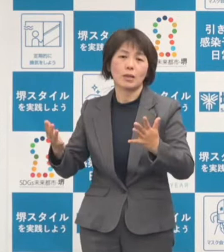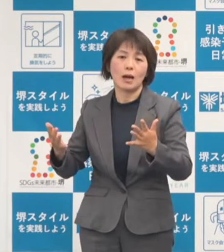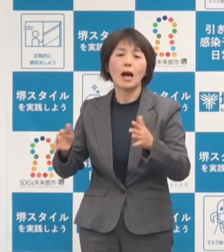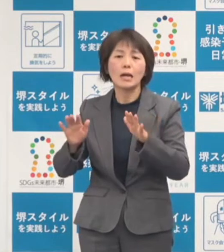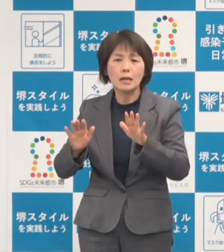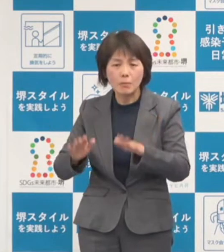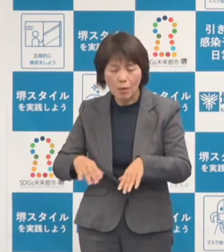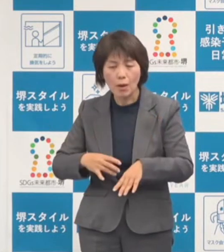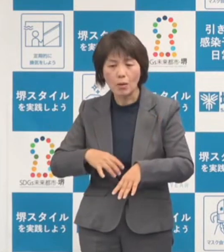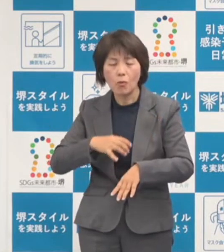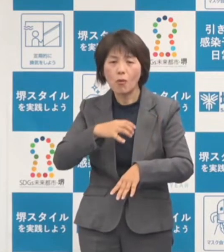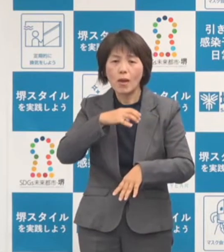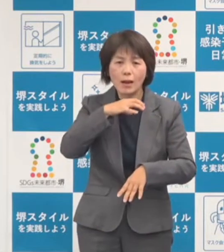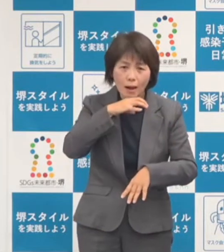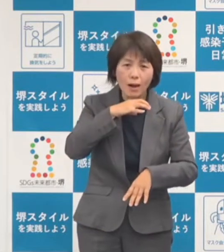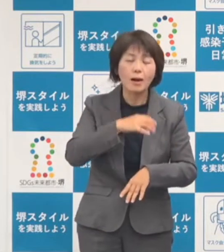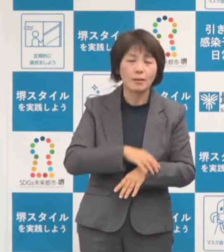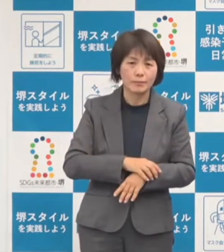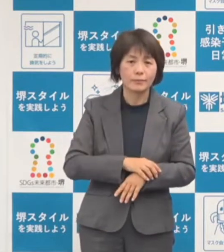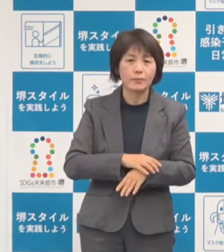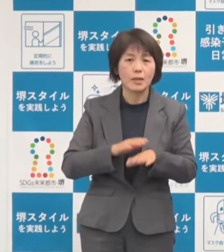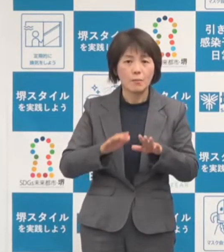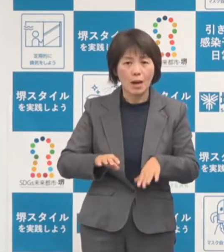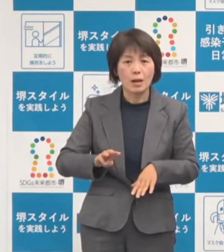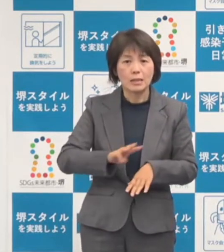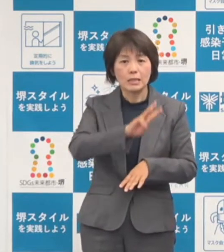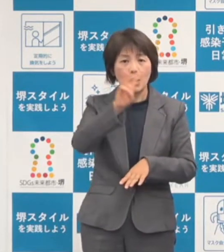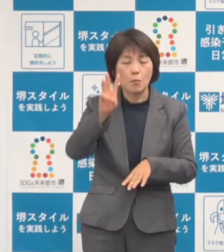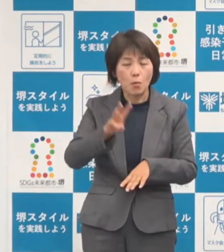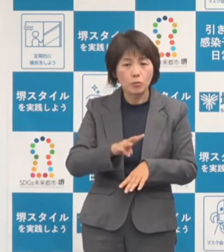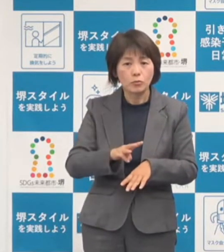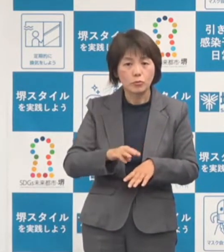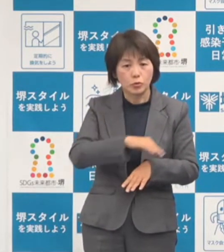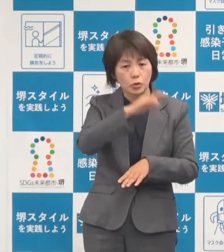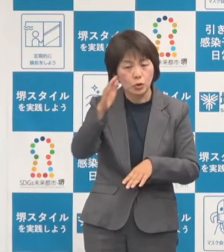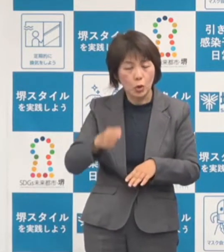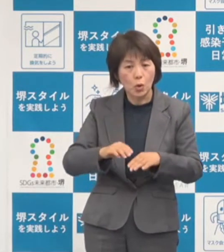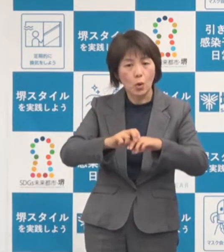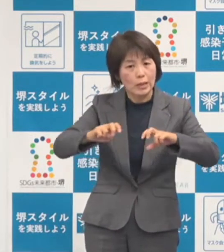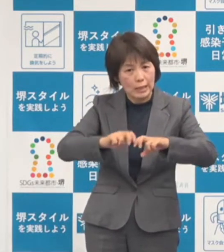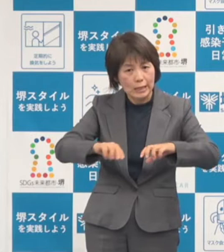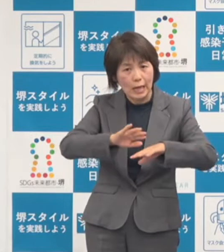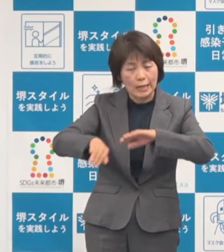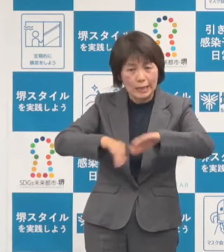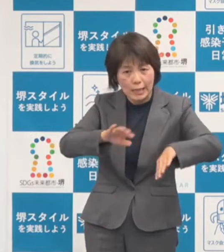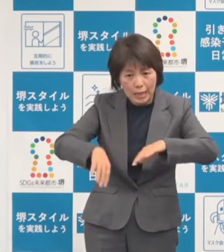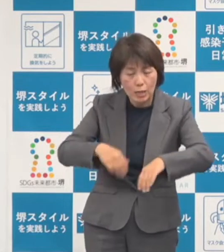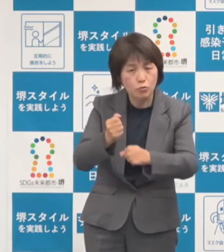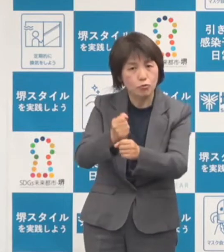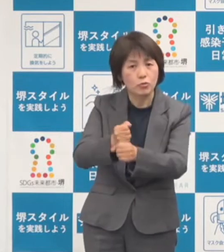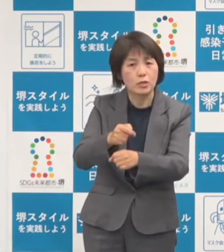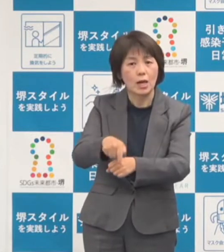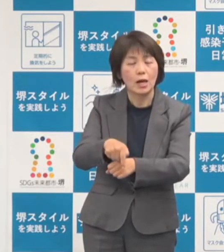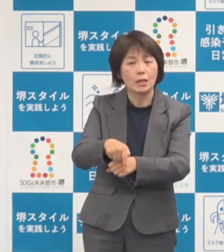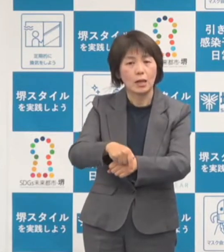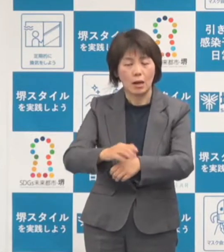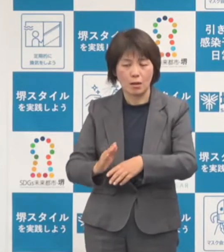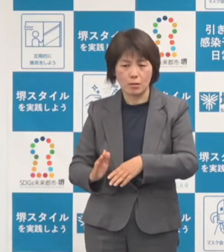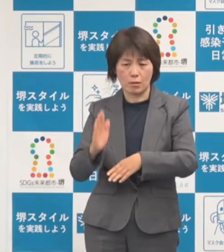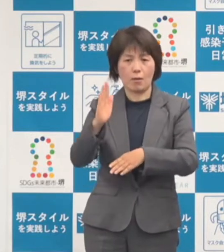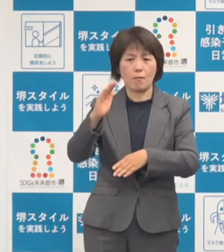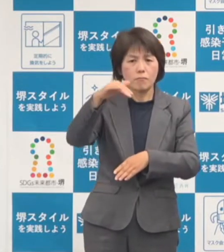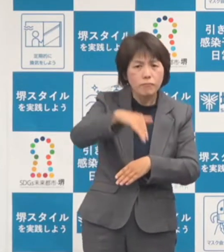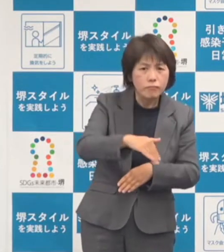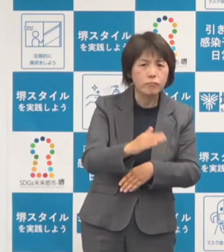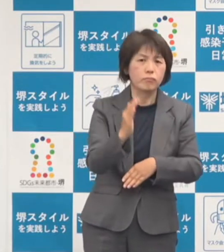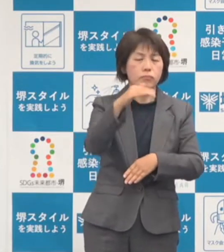は高齢化が進んで、そして仙北丘陵を切り開いて造成された場所ですので、アップダウンも大きい